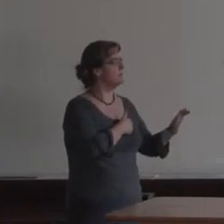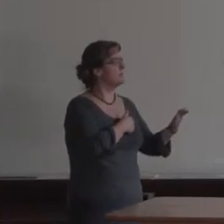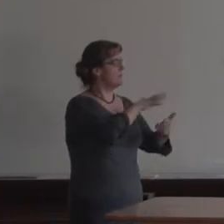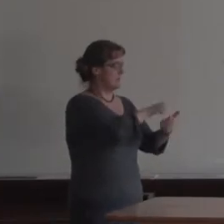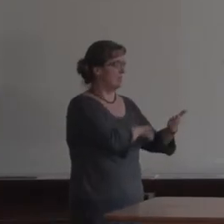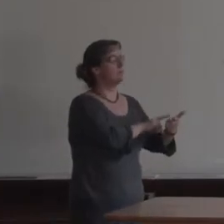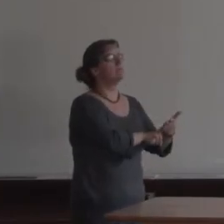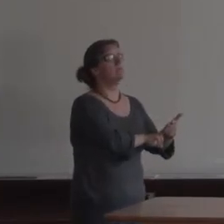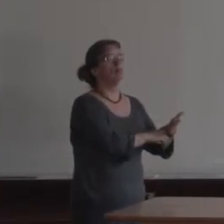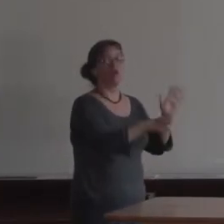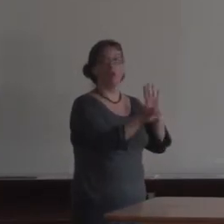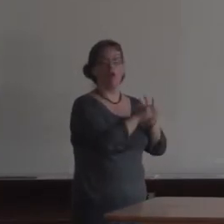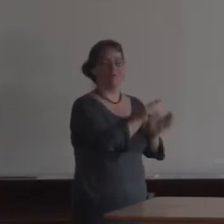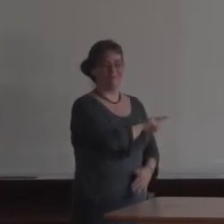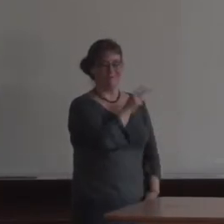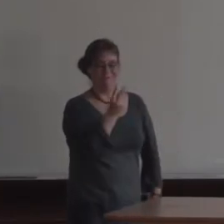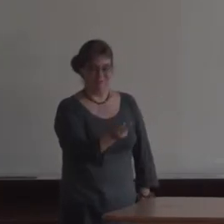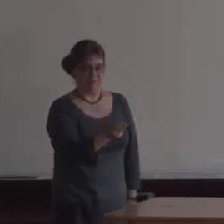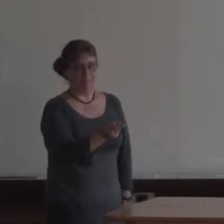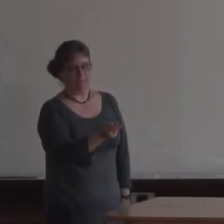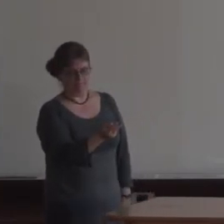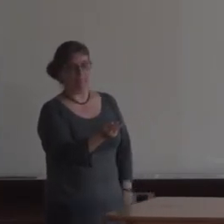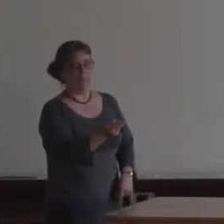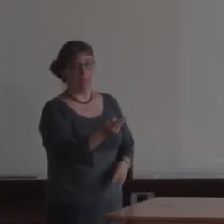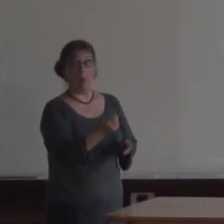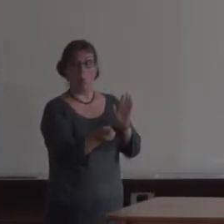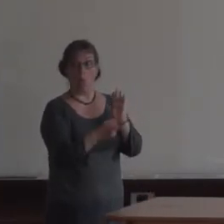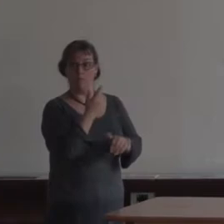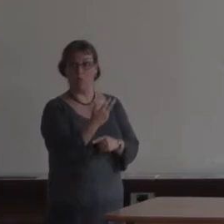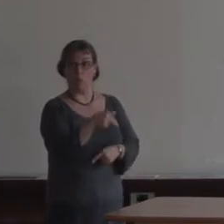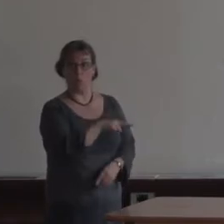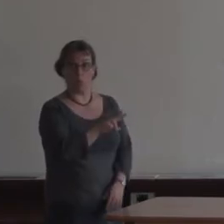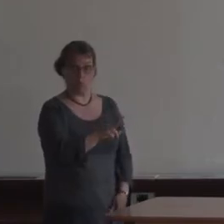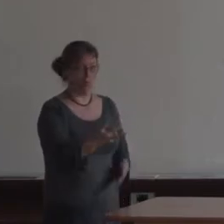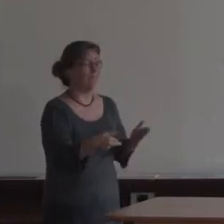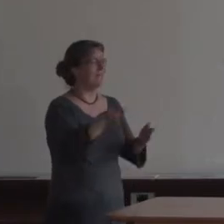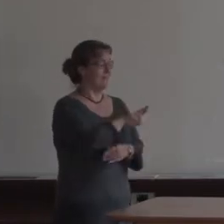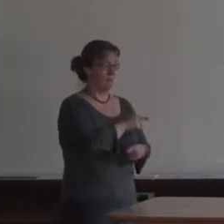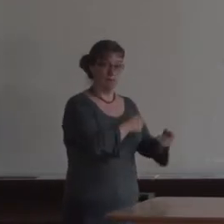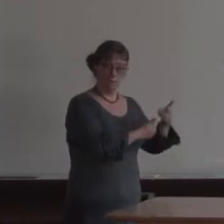Donc, je peux exprimer mes propriétés et lister une liste d'exemples à la main, comme ça.